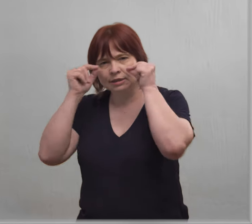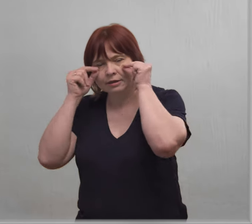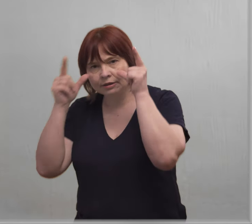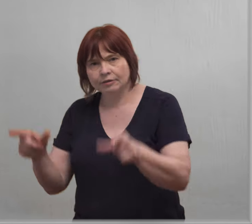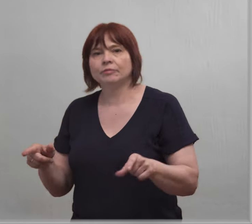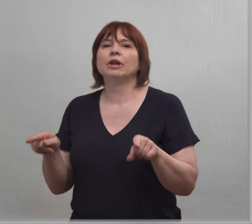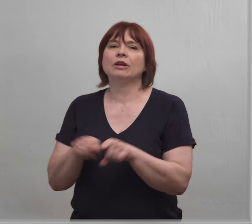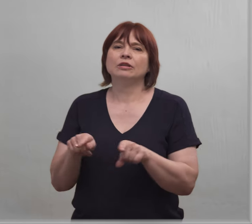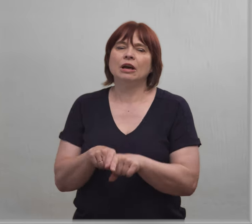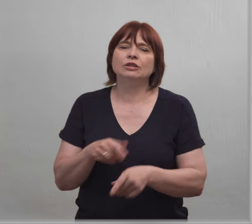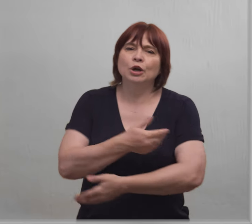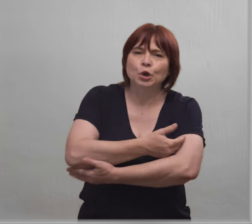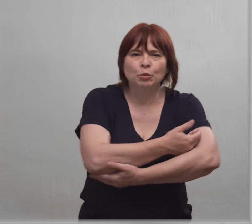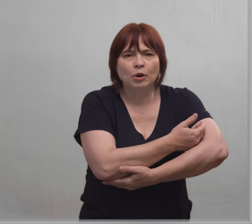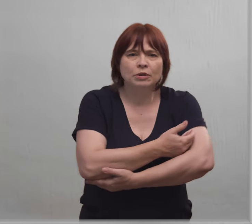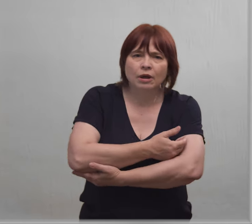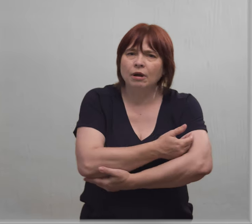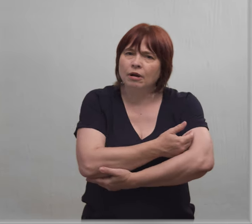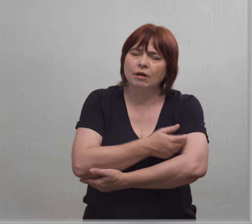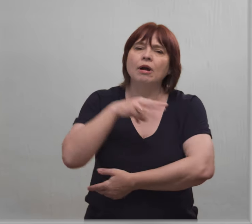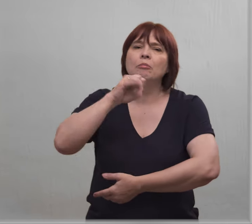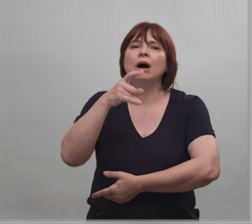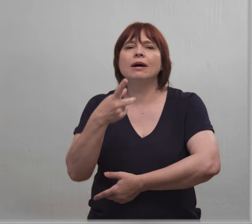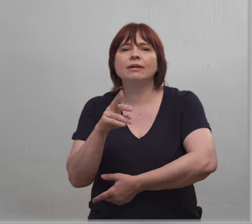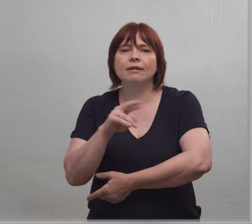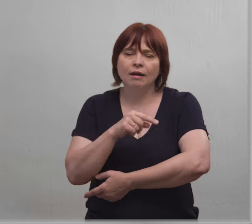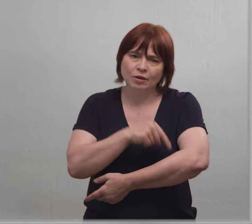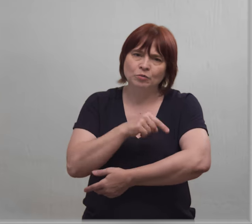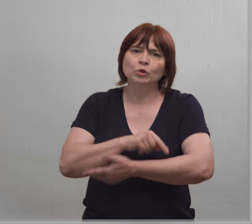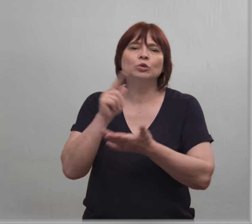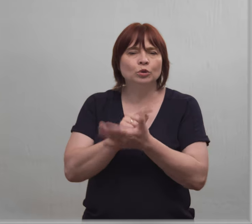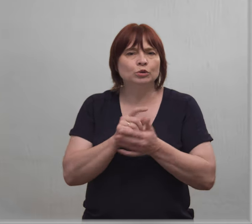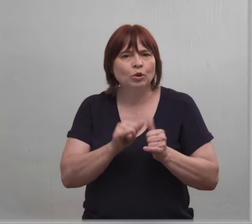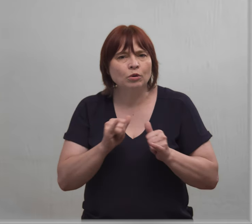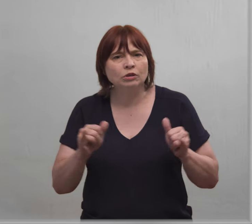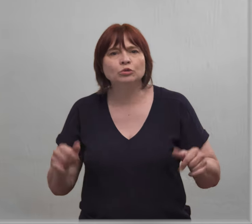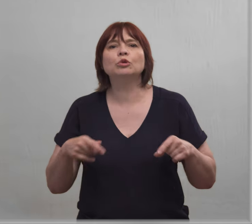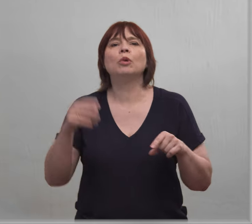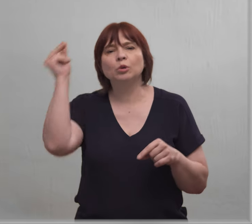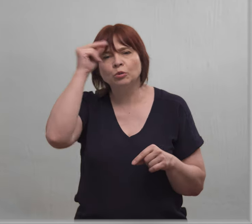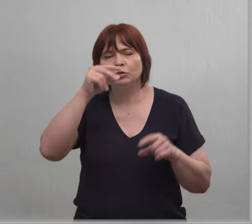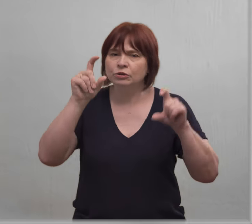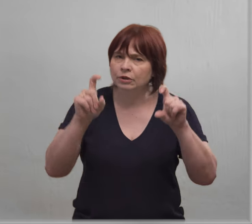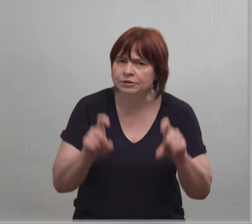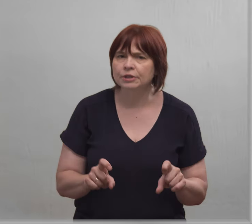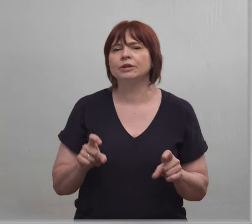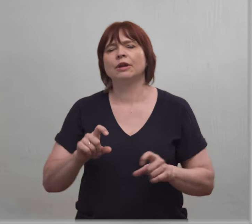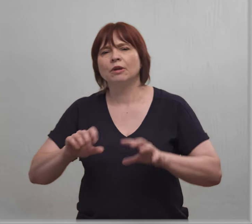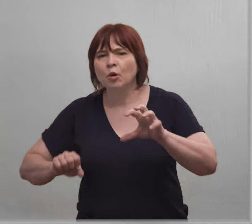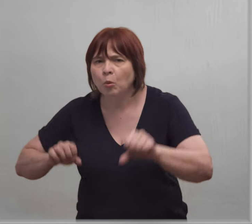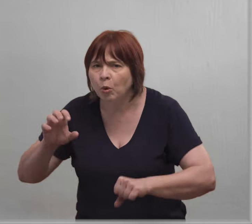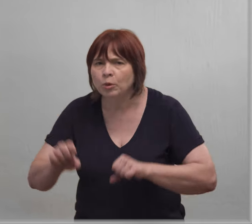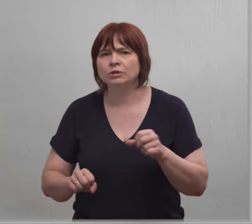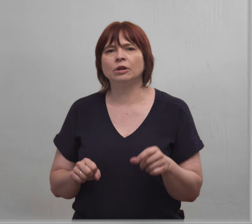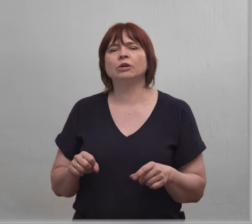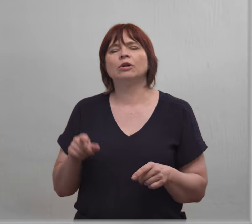ребеночку Марию, которая, Господь, нуждается в должном развитии, чтобы она могла сидеть, чтобы она могла ползать, Господь, в